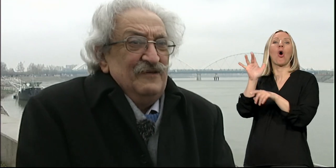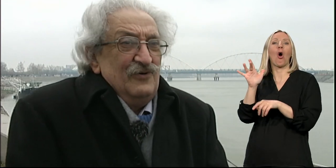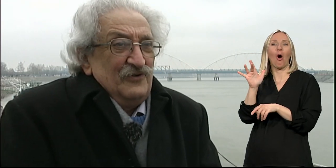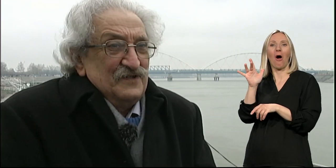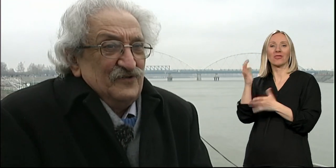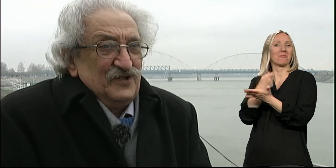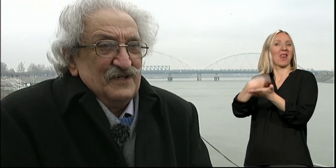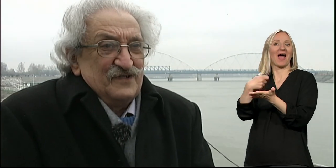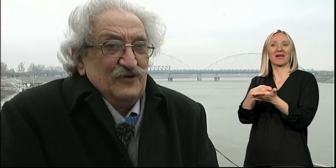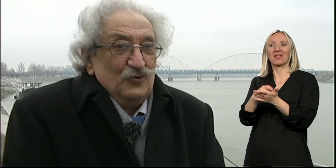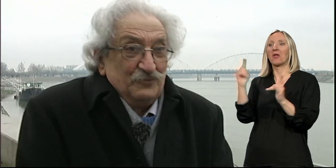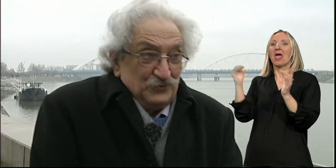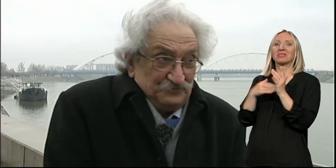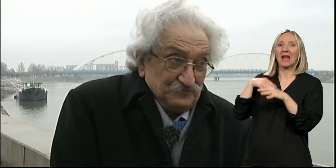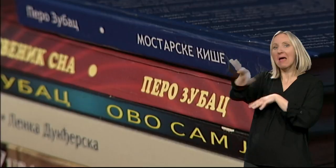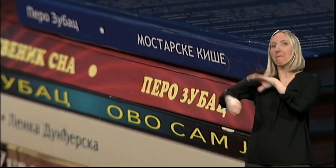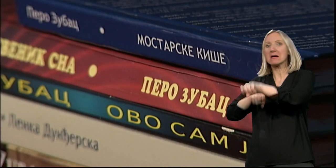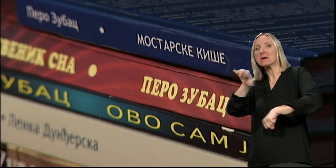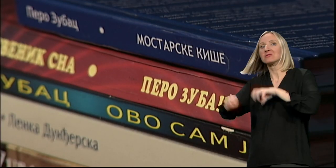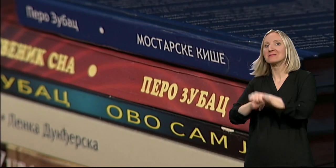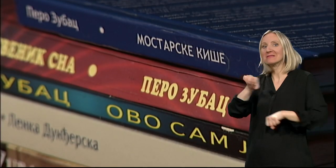uopšte nije morao da se otima za svaku loptu.